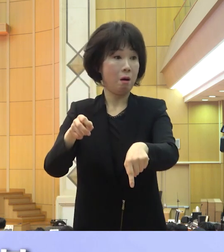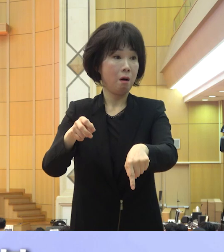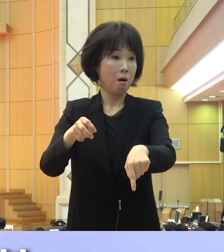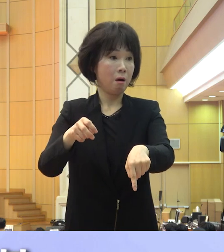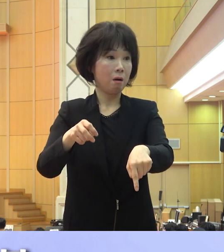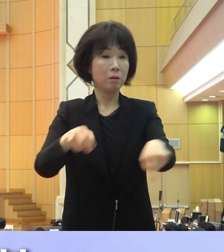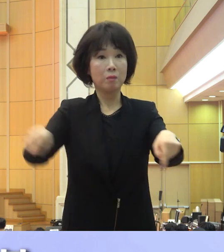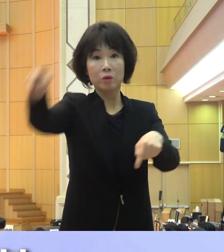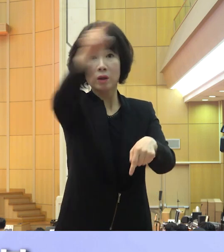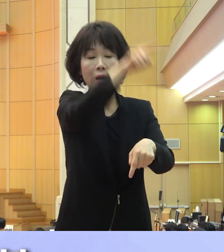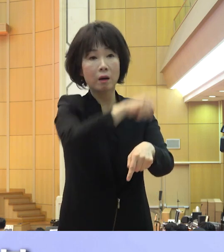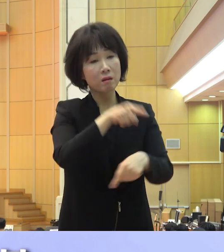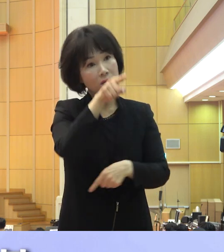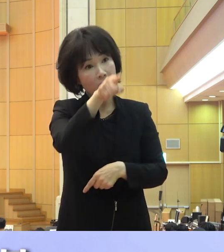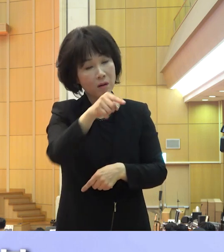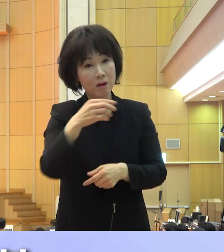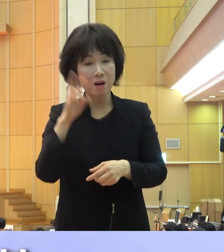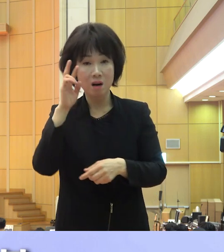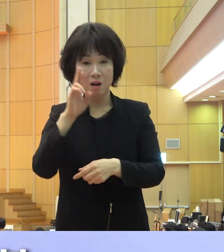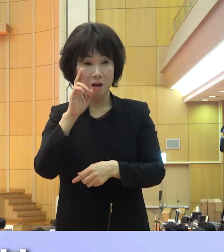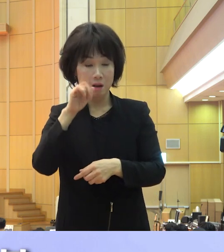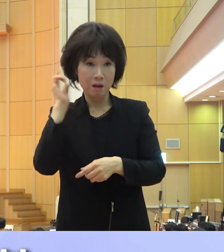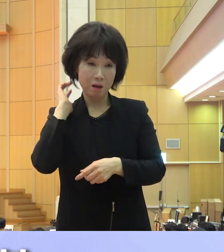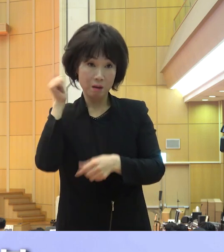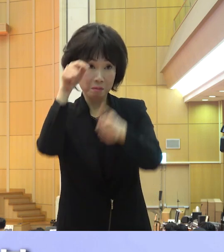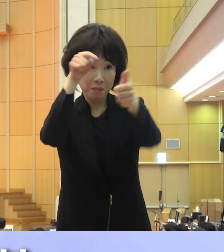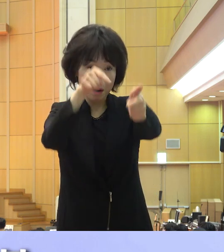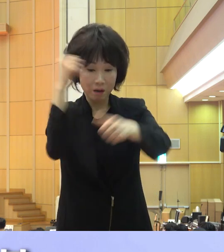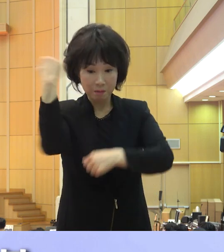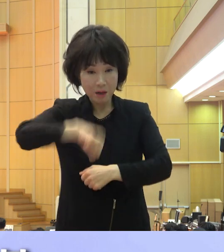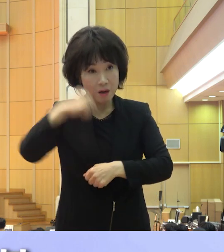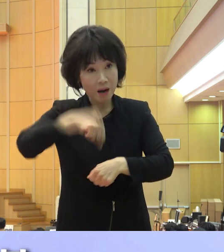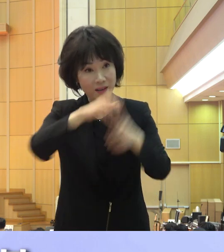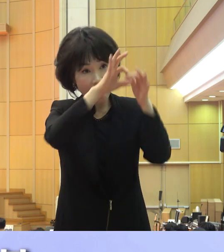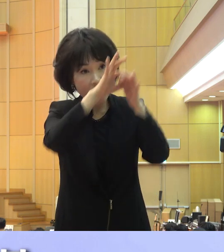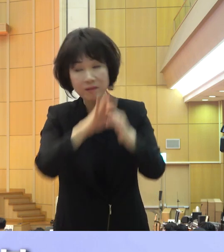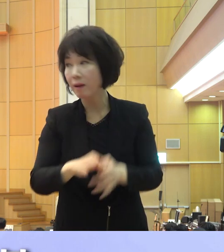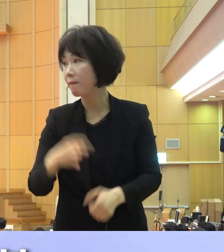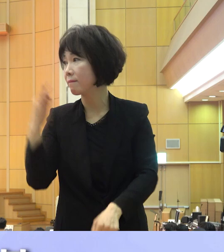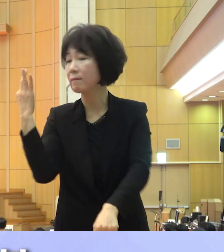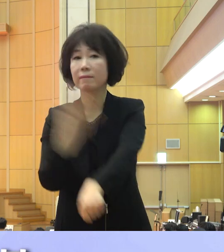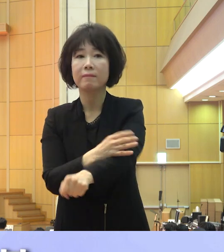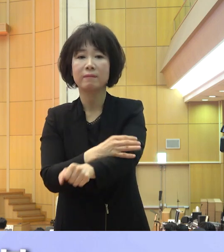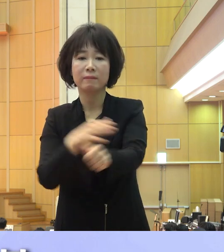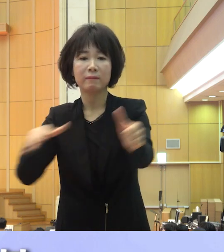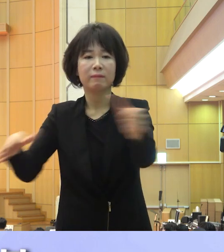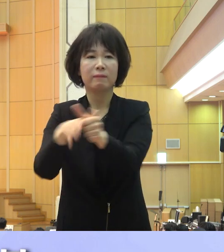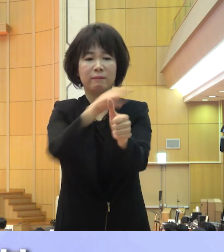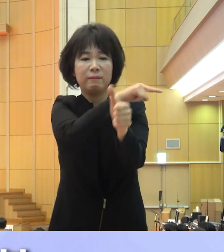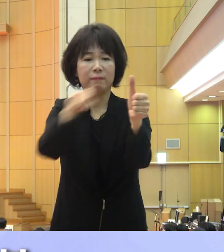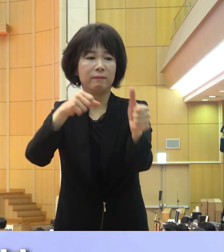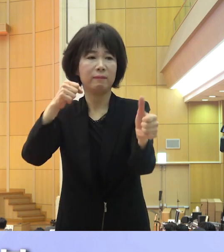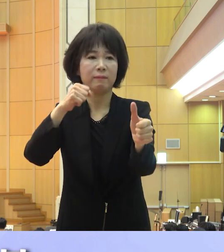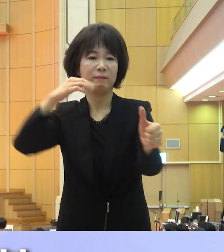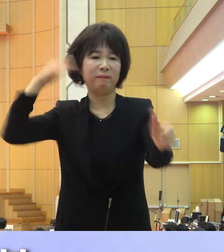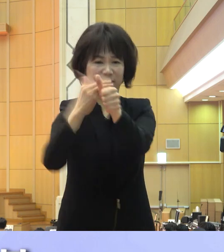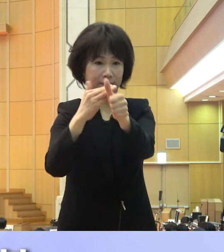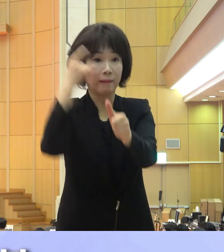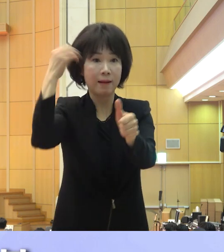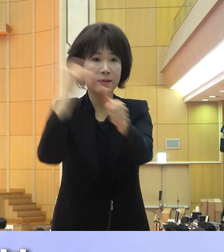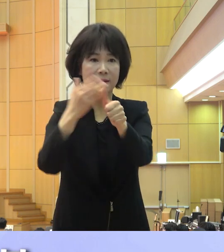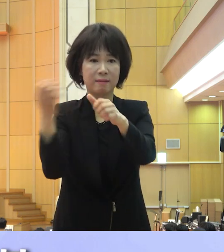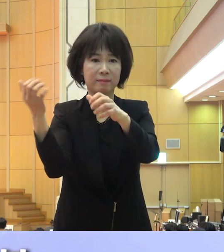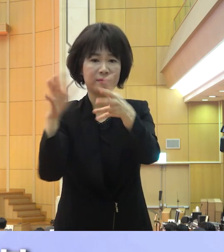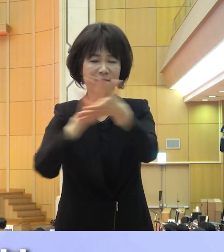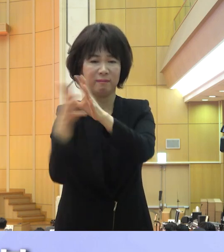운영하는 건데, 큰 기업에서 언론사 신문에 광고 내면 알지?